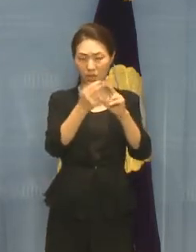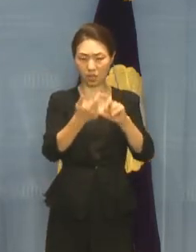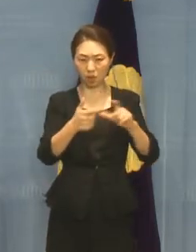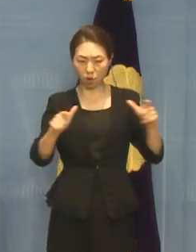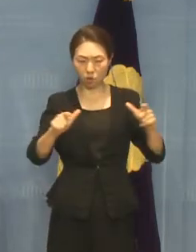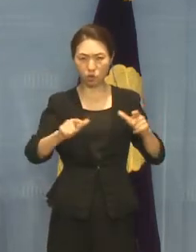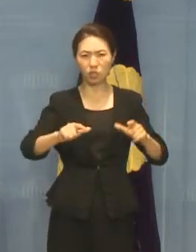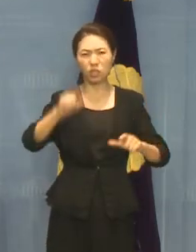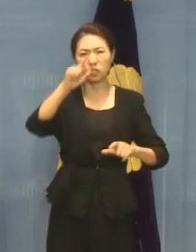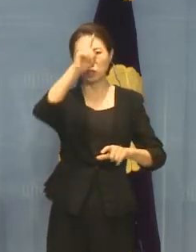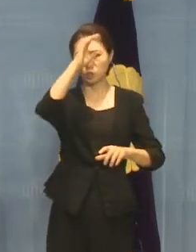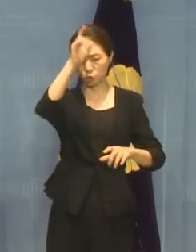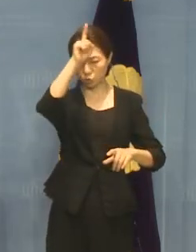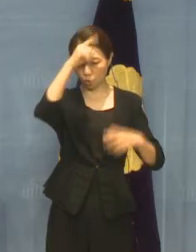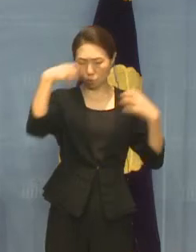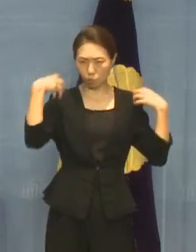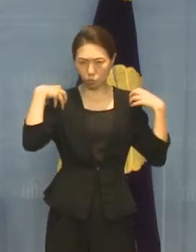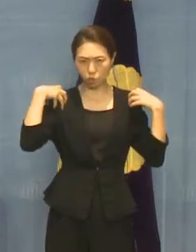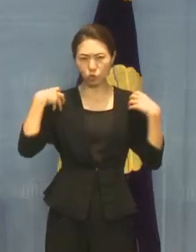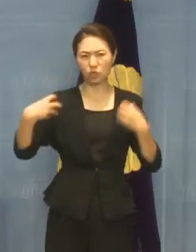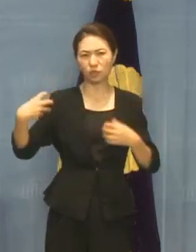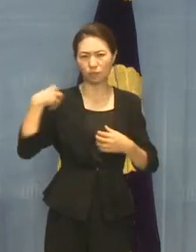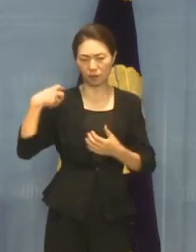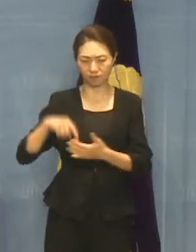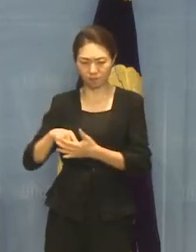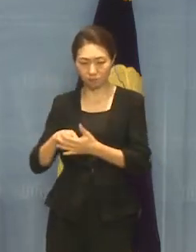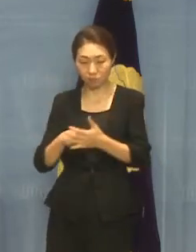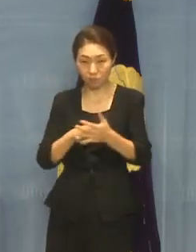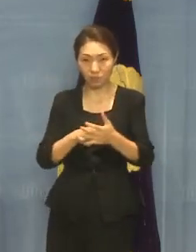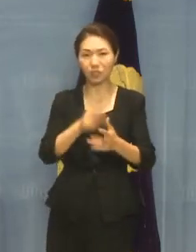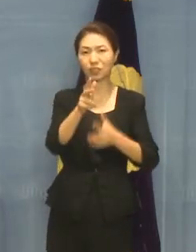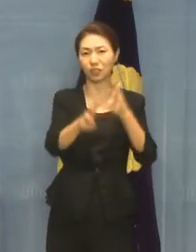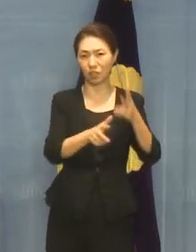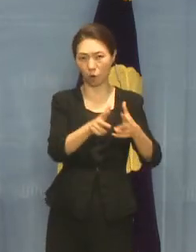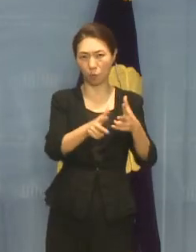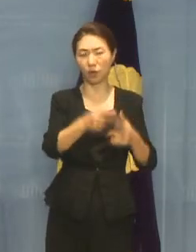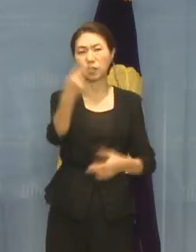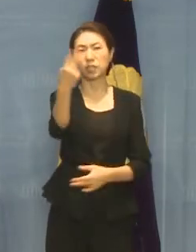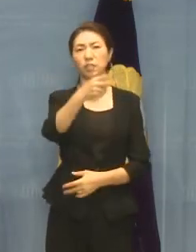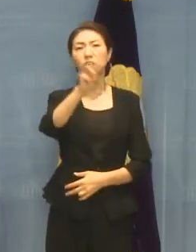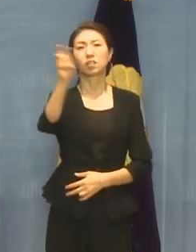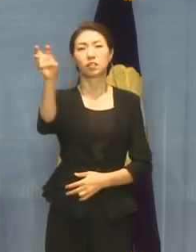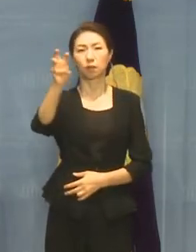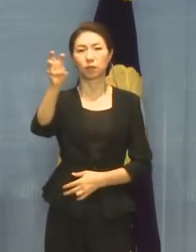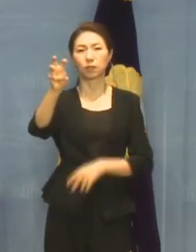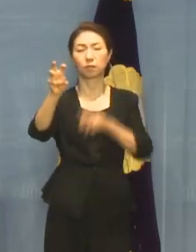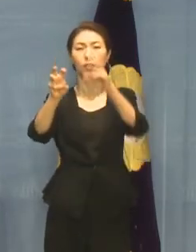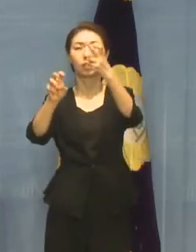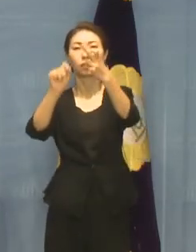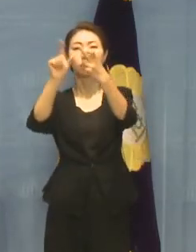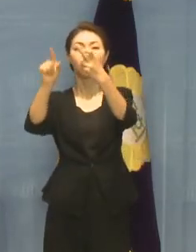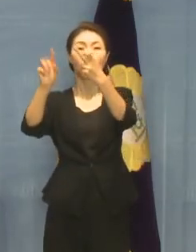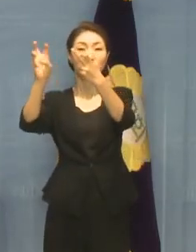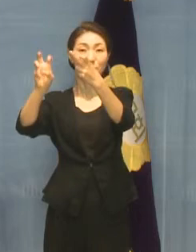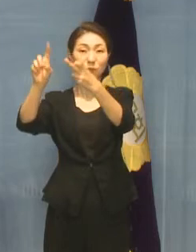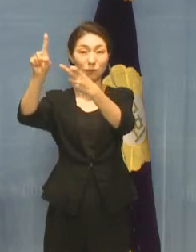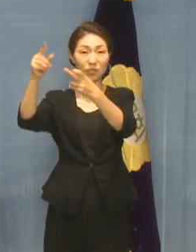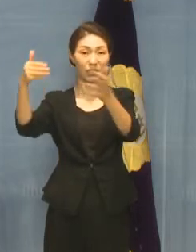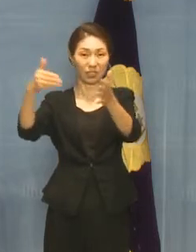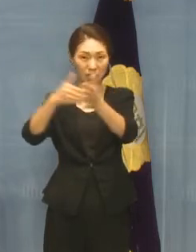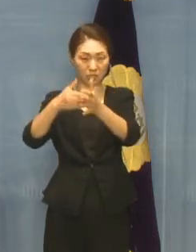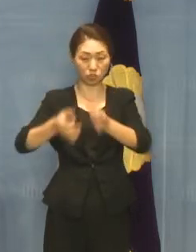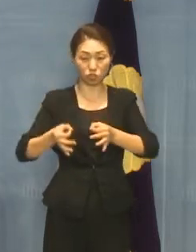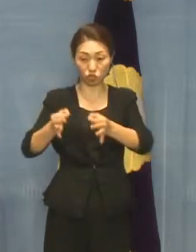전략 산업에 해당하는 업종의 시설에 대해 2030년 12월 31일까지 투자하는 경우